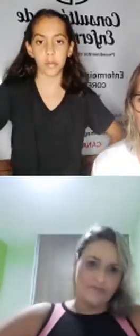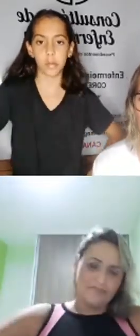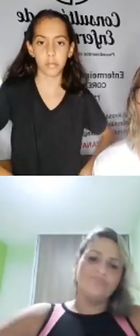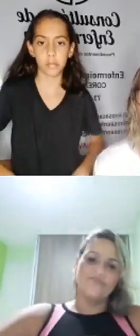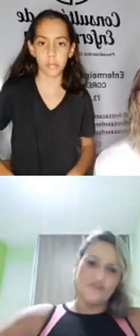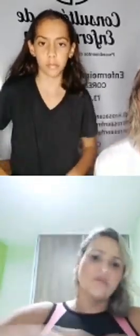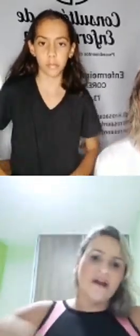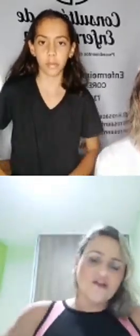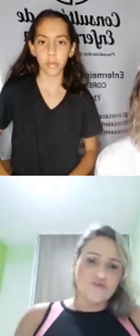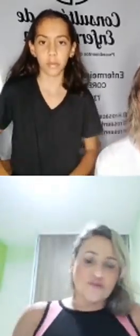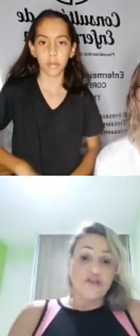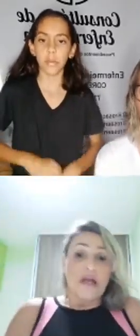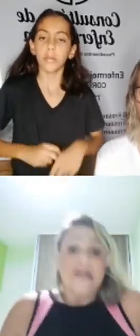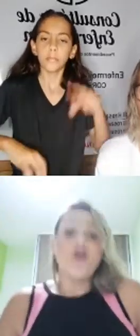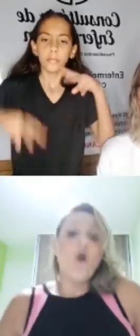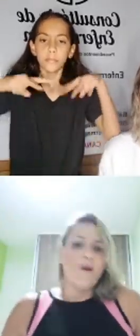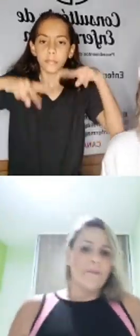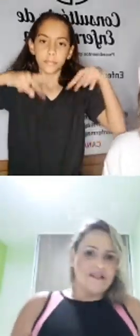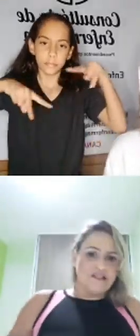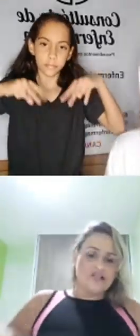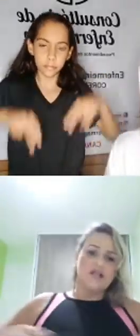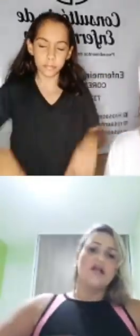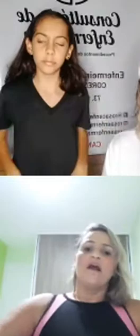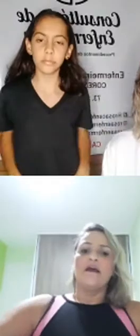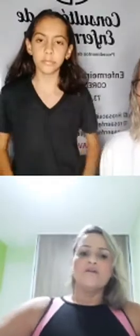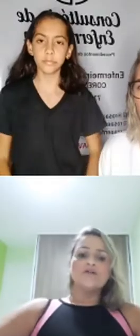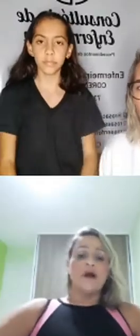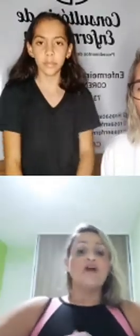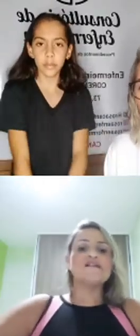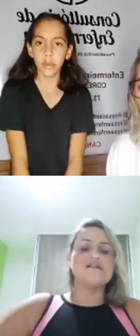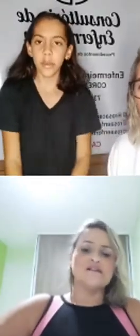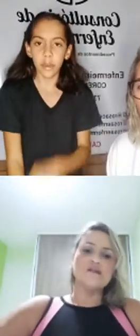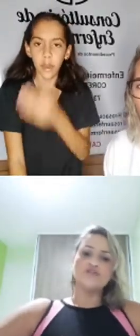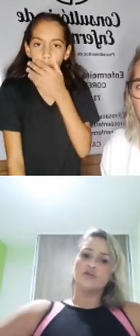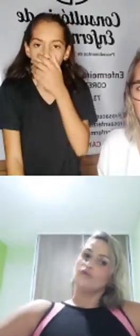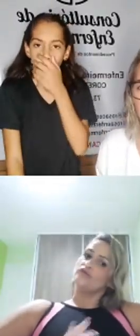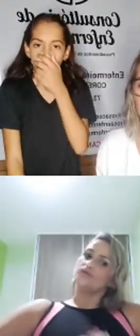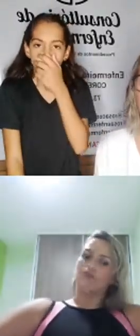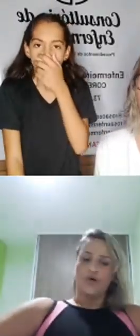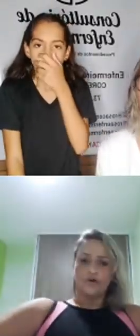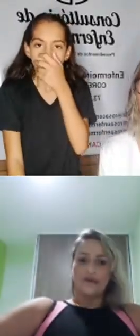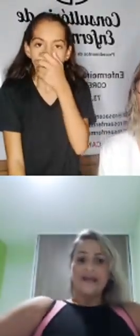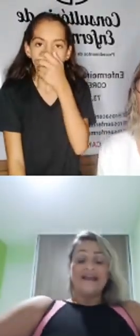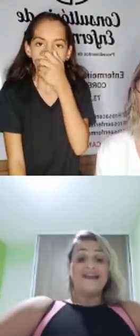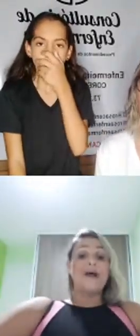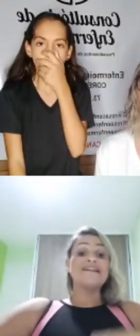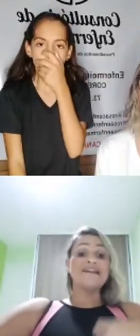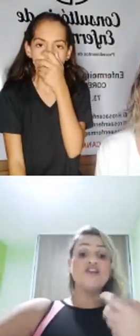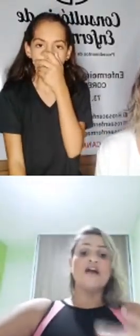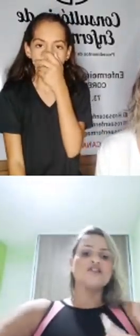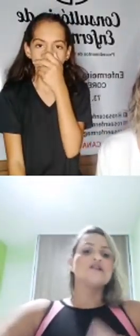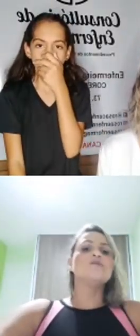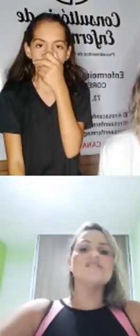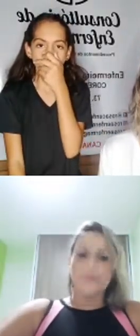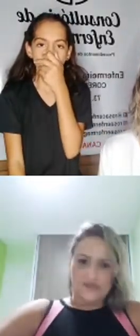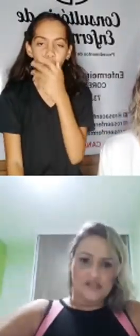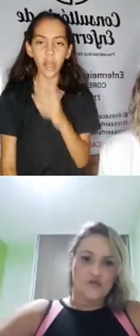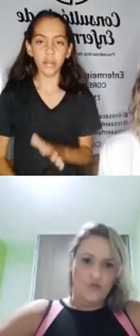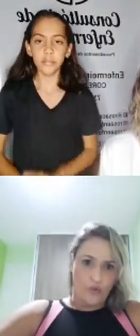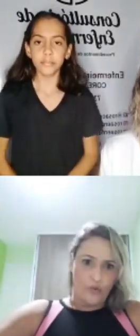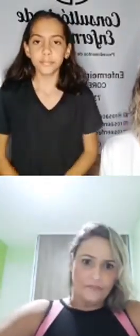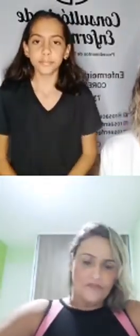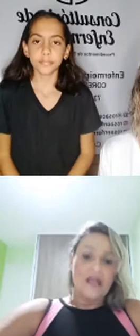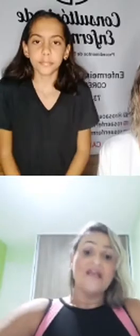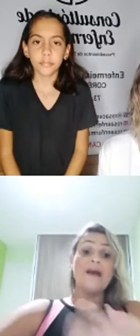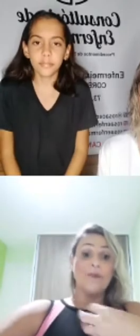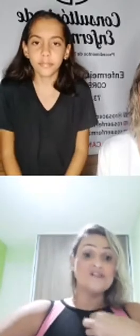reajuste. De um reajuste. Normalmente, eu não tenho... Agora, sim, se eu estou num consultório e a maternidade não se